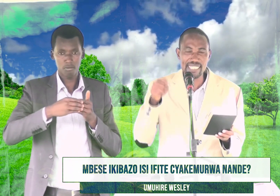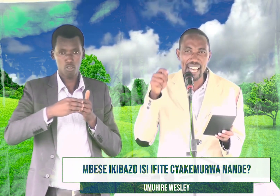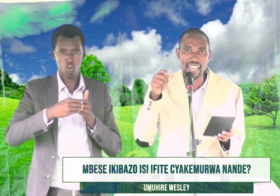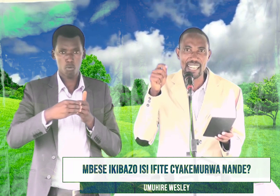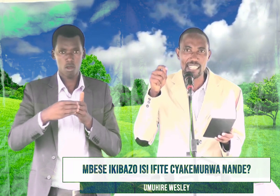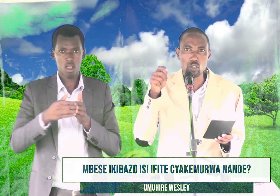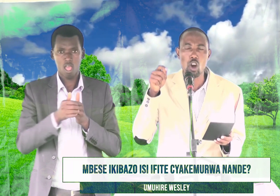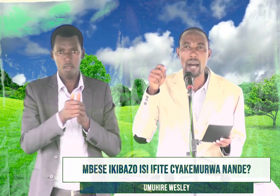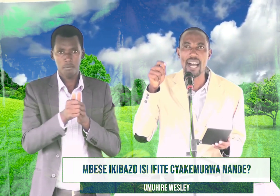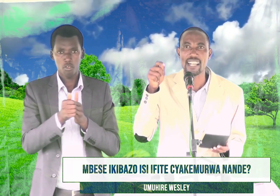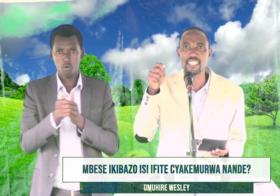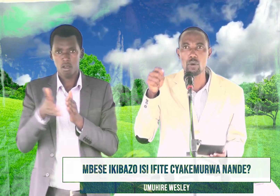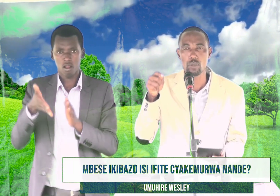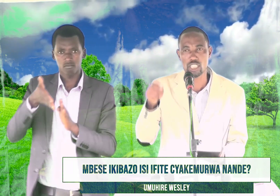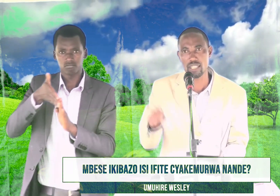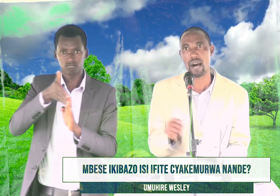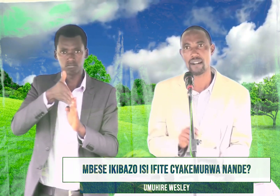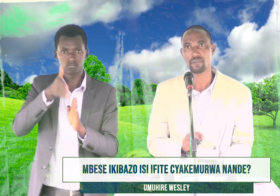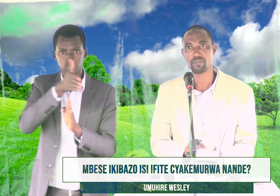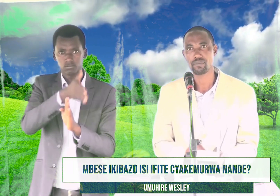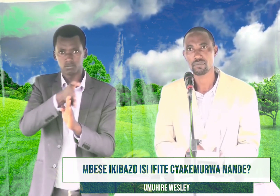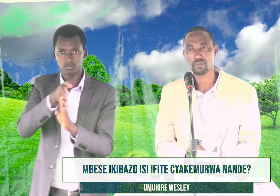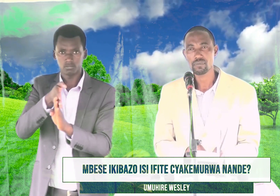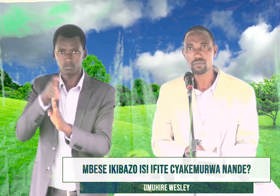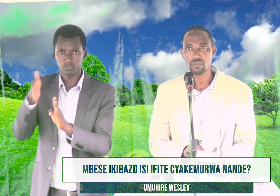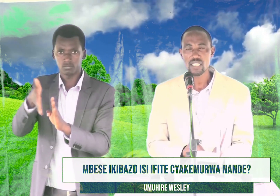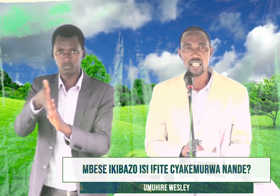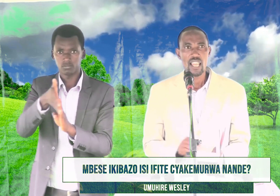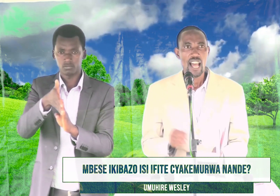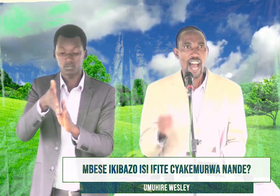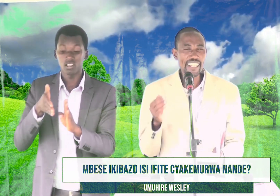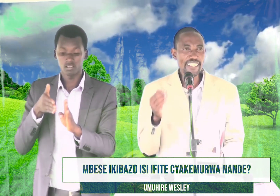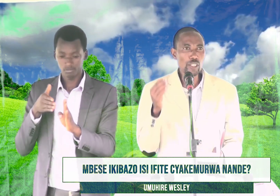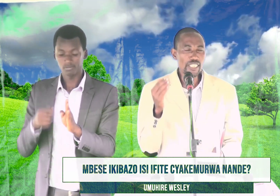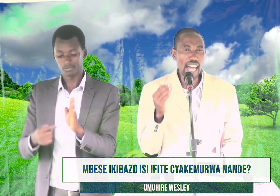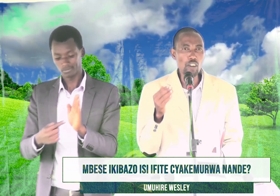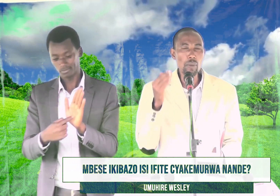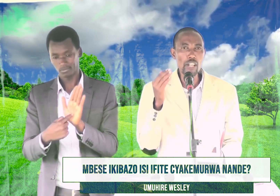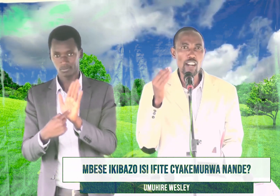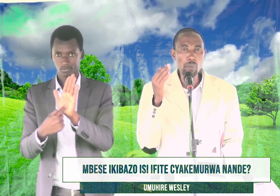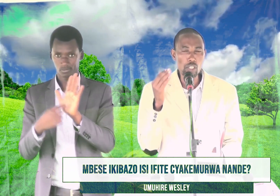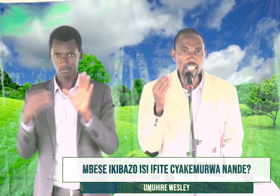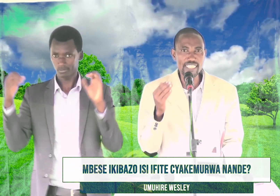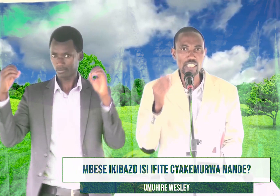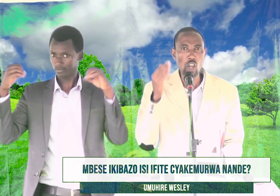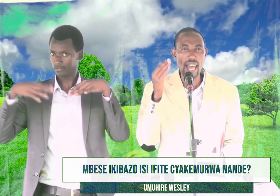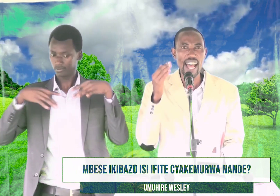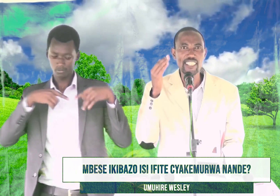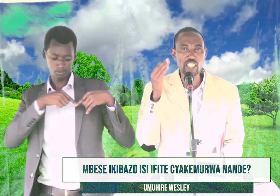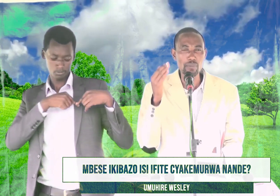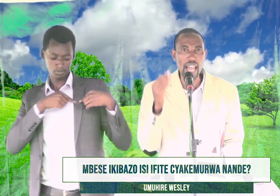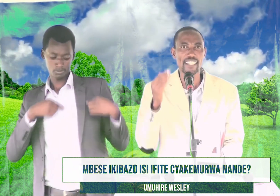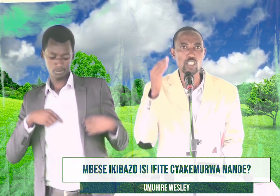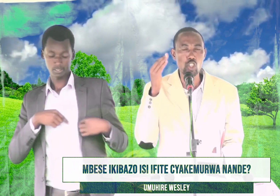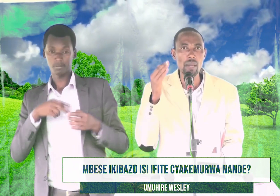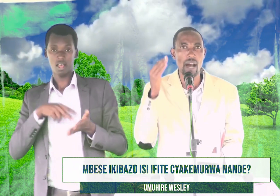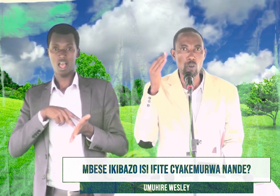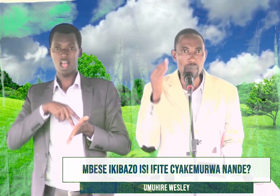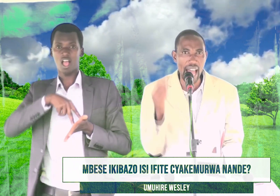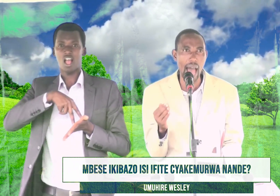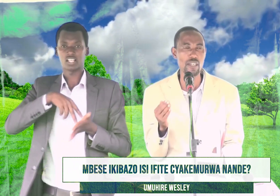nzira bazagaragaza uko bahagaze mu mutima. Hari igihe usanga umuntu ari umukristo arangije